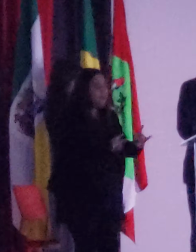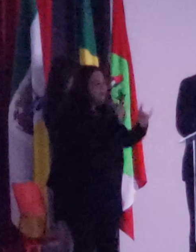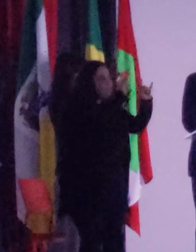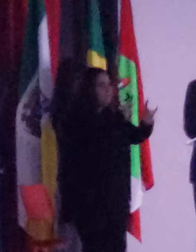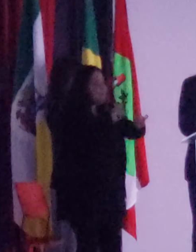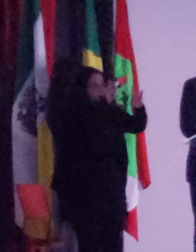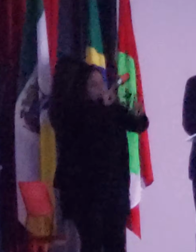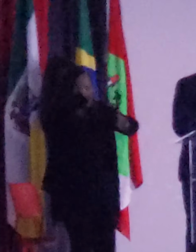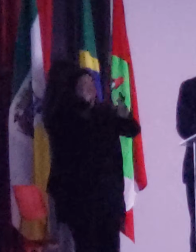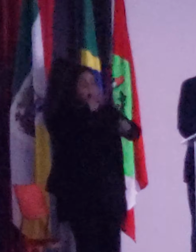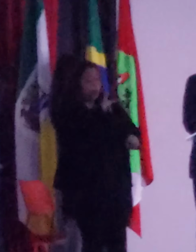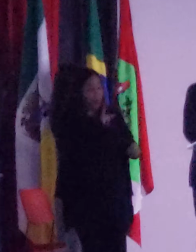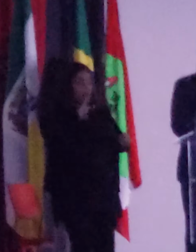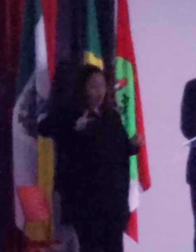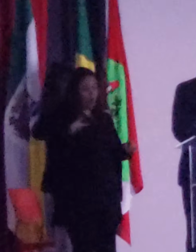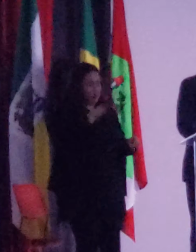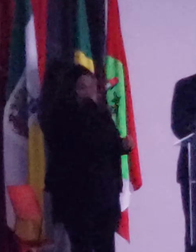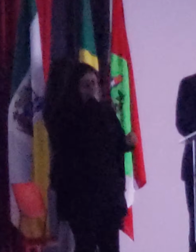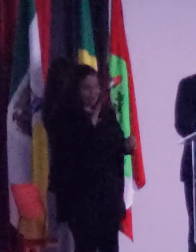prédios públicos,